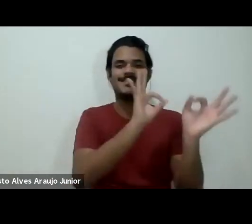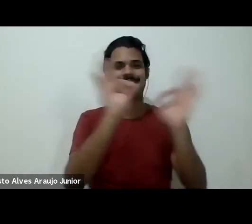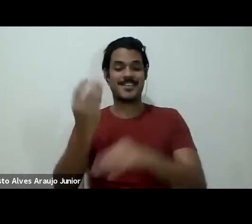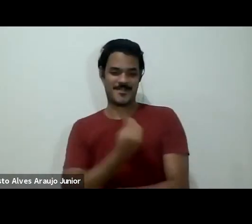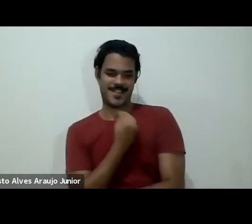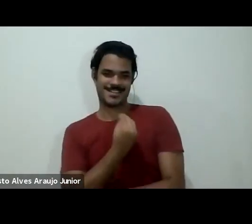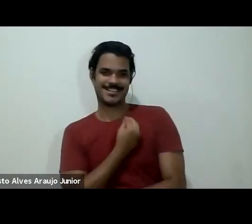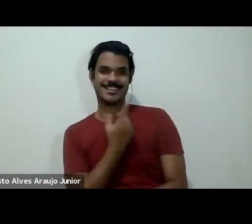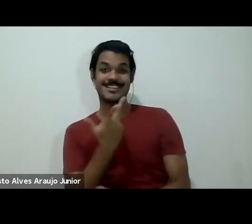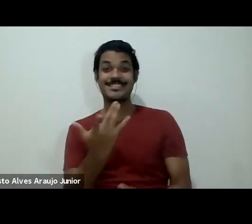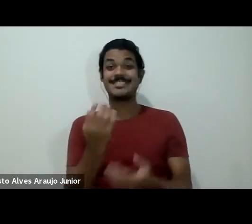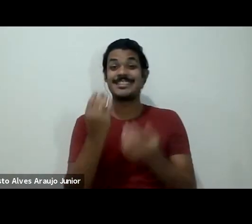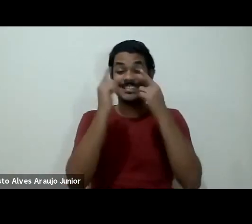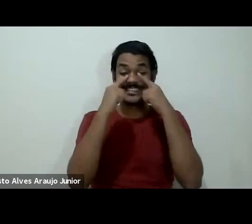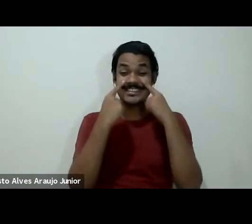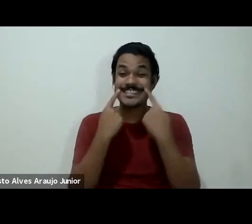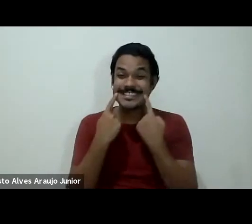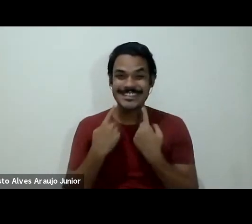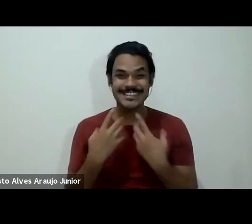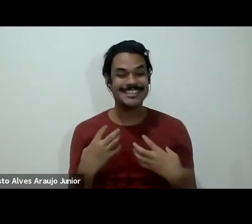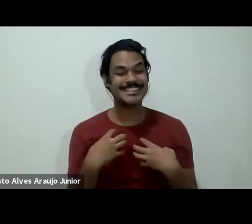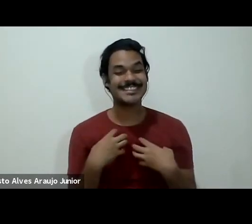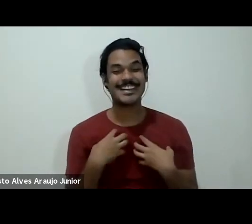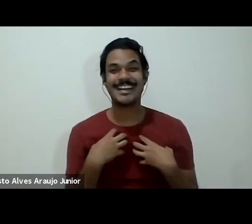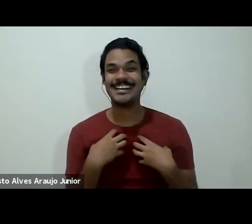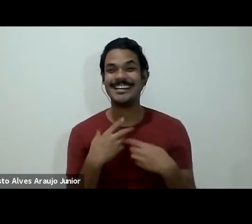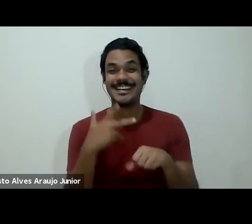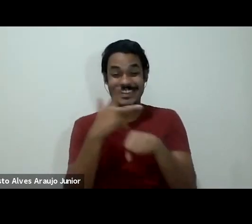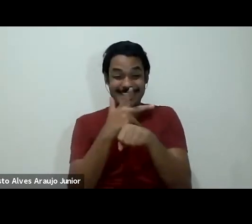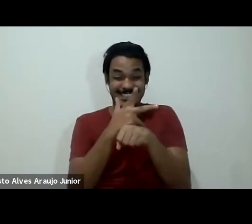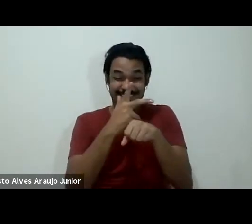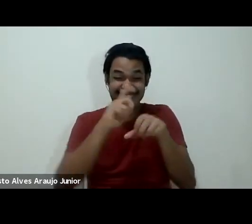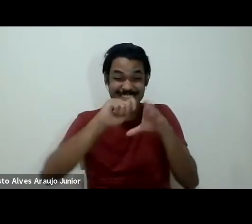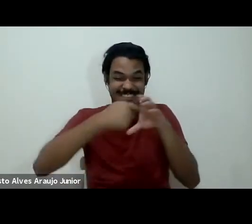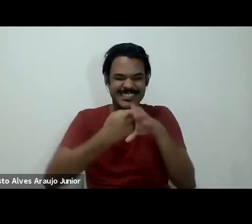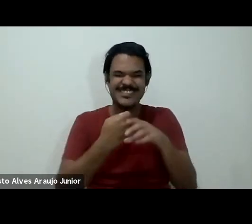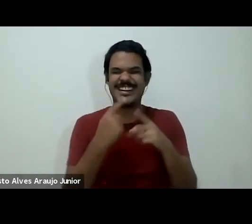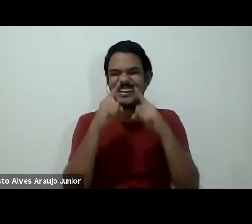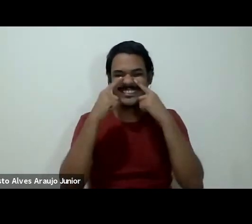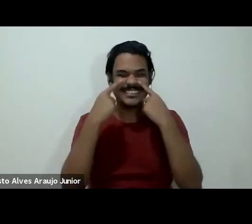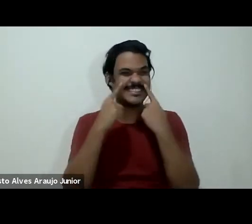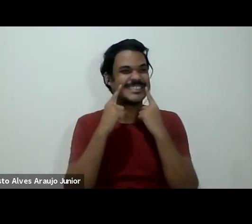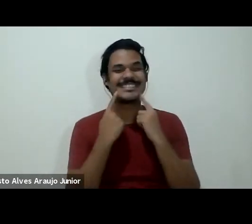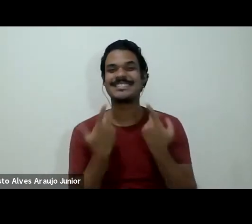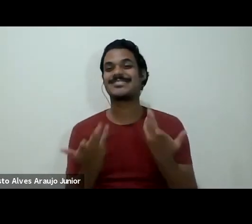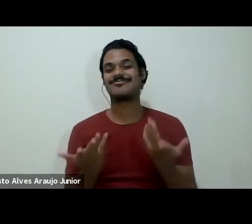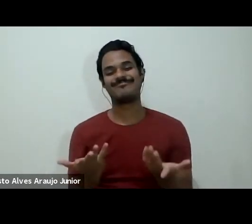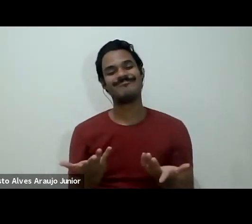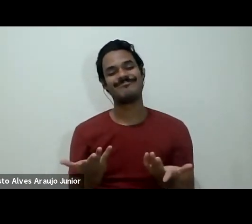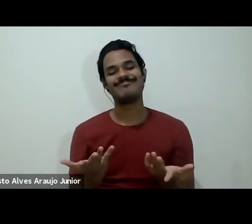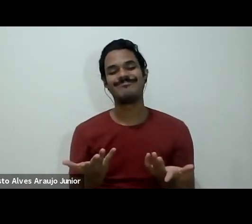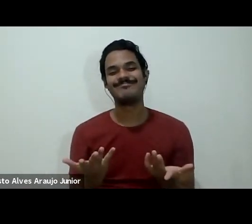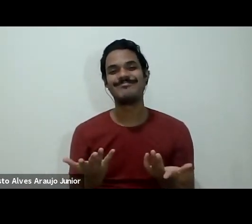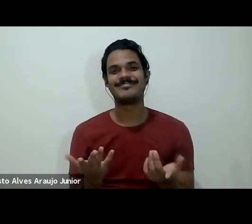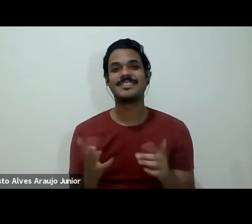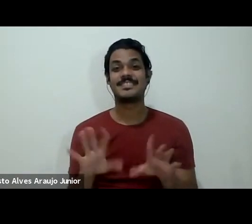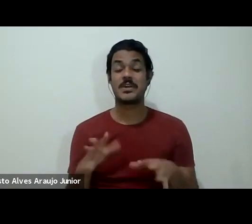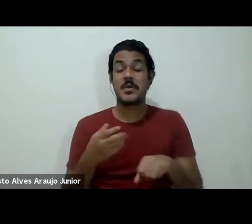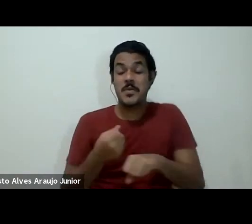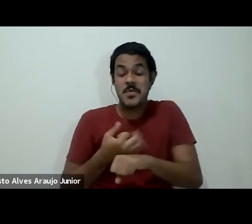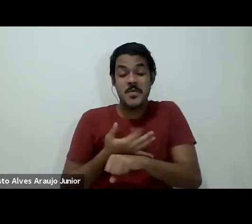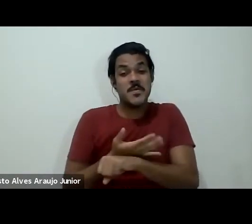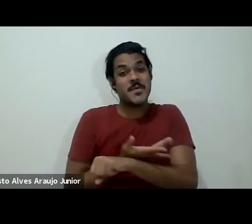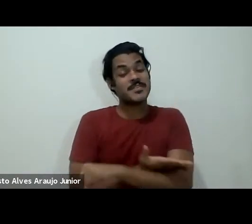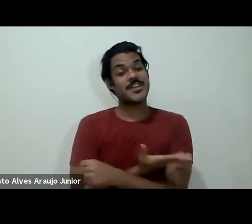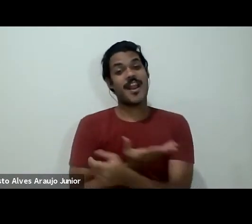me emocionaram muito. Eu estava com a câmera fechada, mas estava chorando. Mas é realmente emocionante, bonito